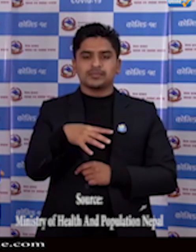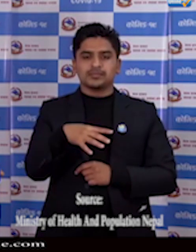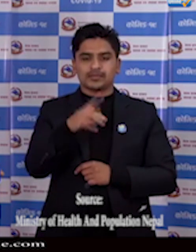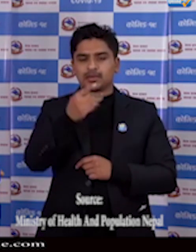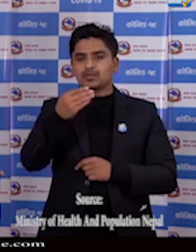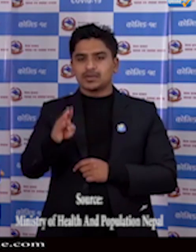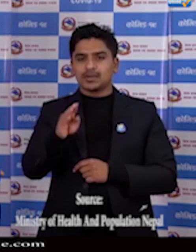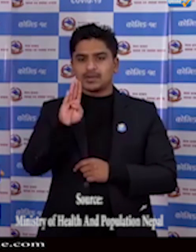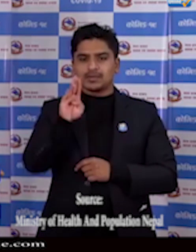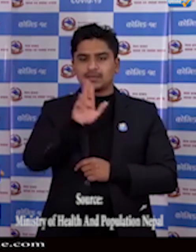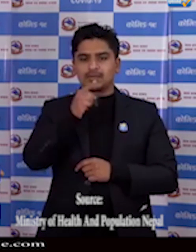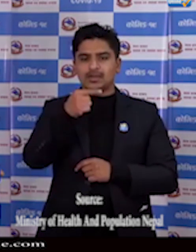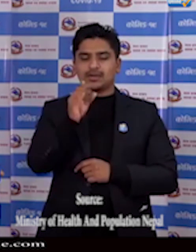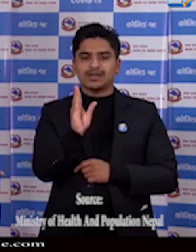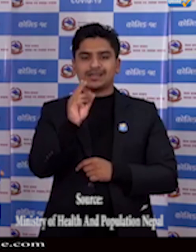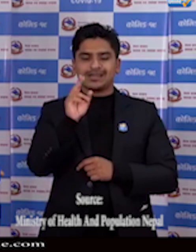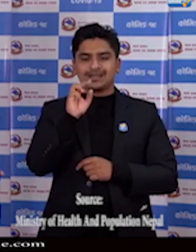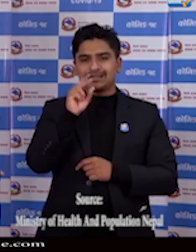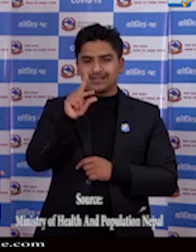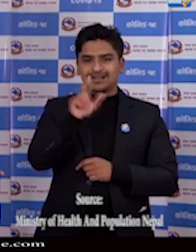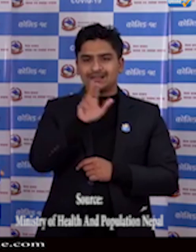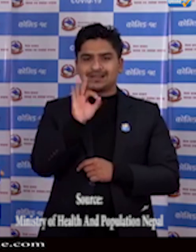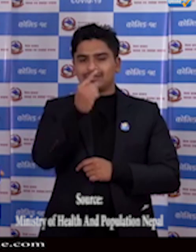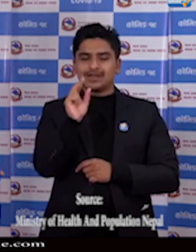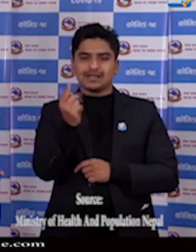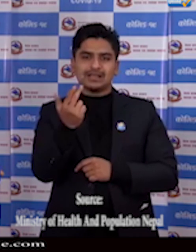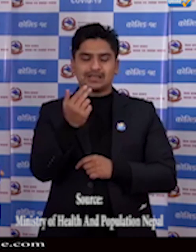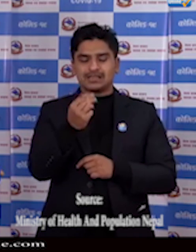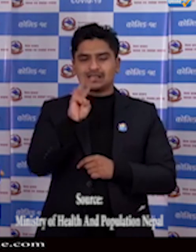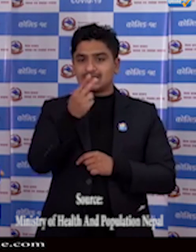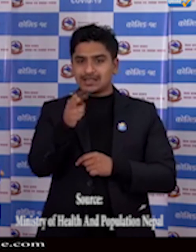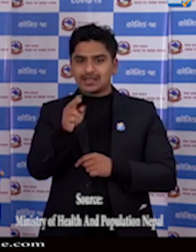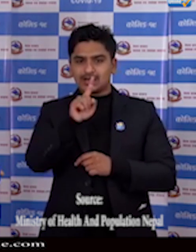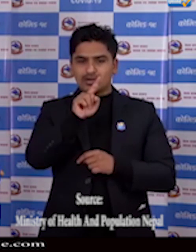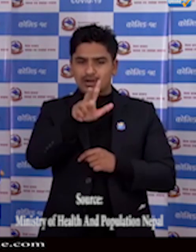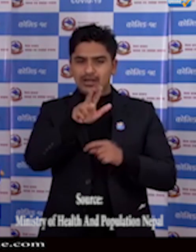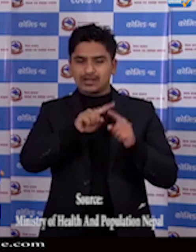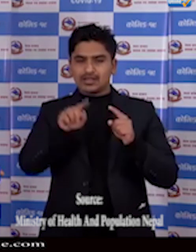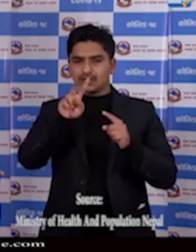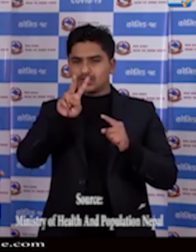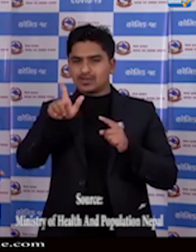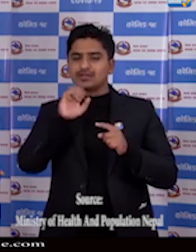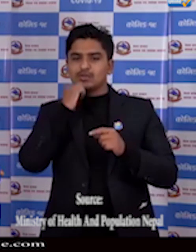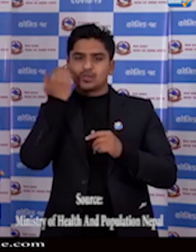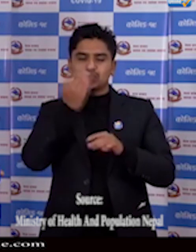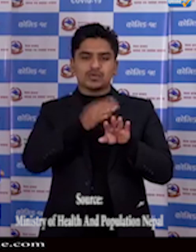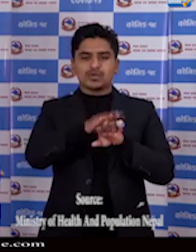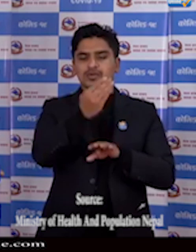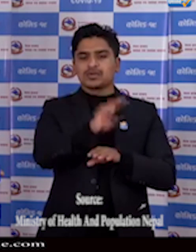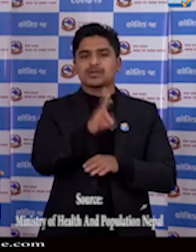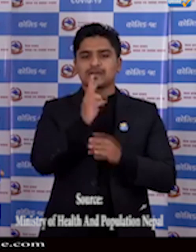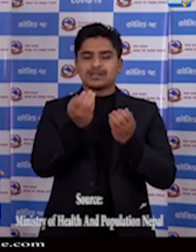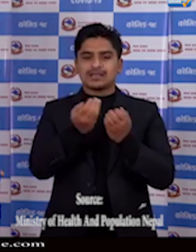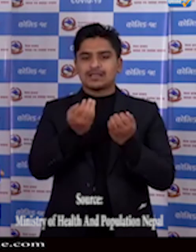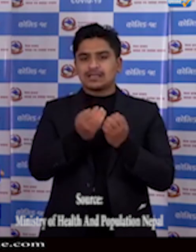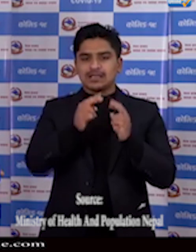का हुनुहुन्छ, विनय त्रिवेणी गाउँपालिकाका क्वारेन्टाइनमा रहेका व्यक्तिहरू 3 जना 18 देखि 27 वर्ष उमेरका पुरुषहरू हुनुहुन्छ। त्यसै गरी